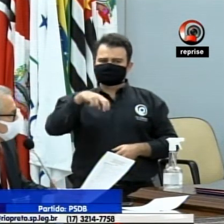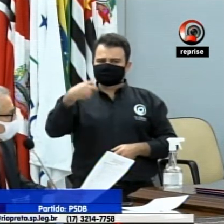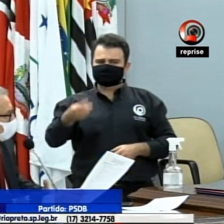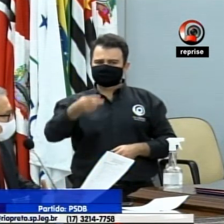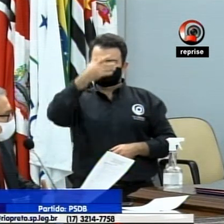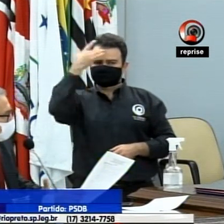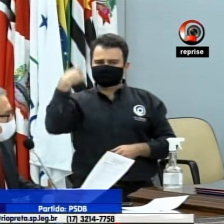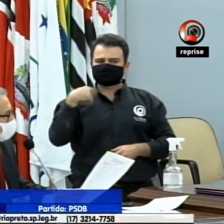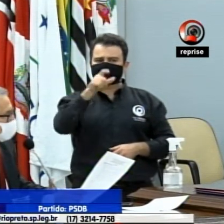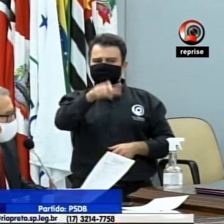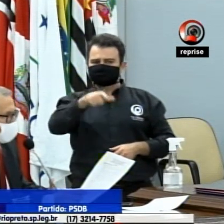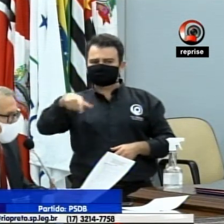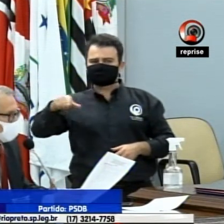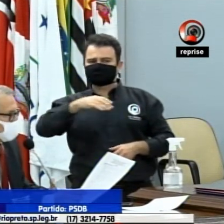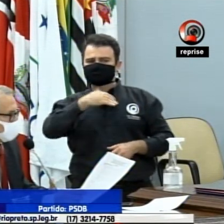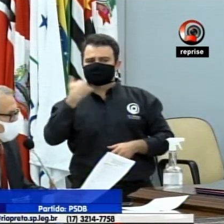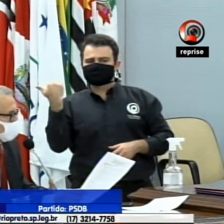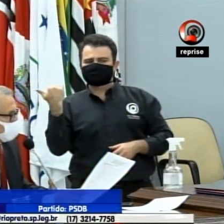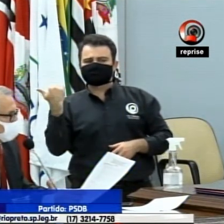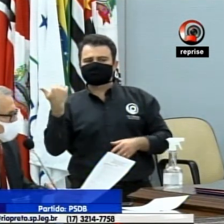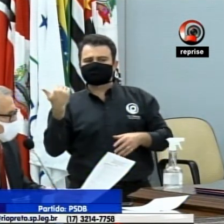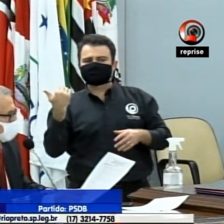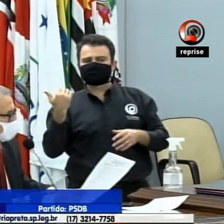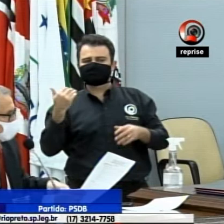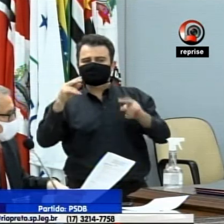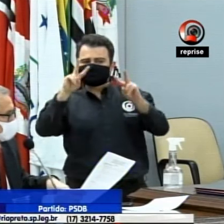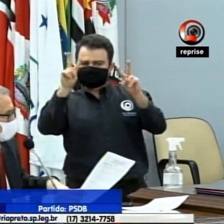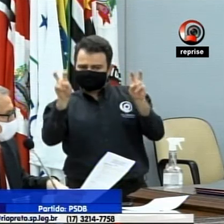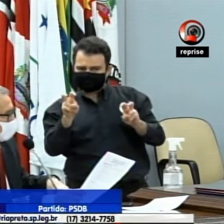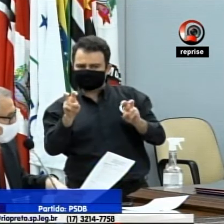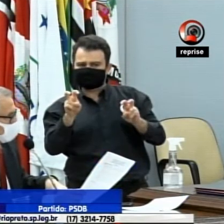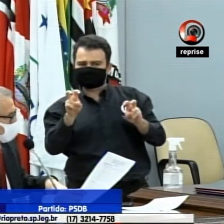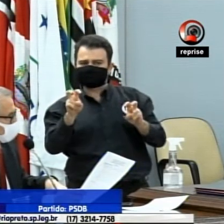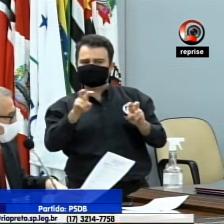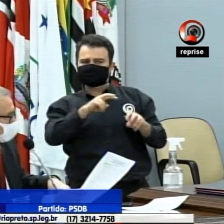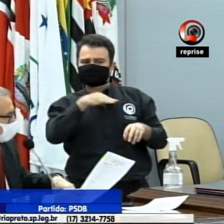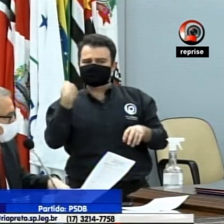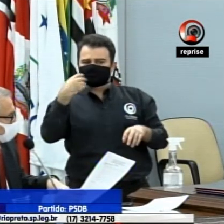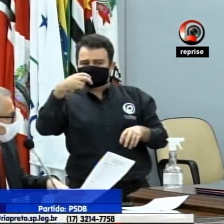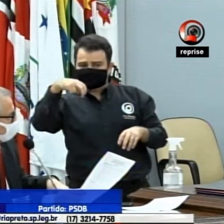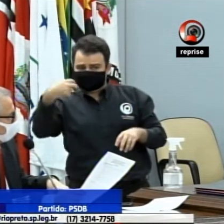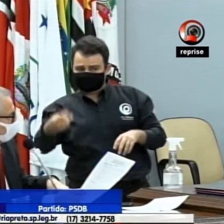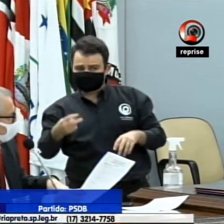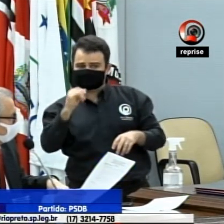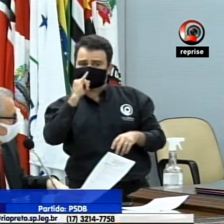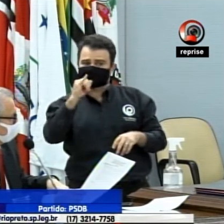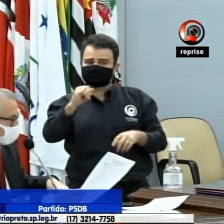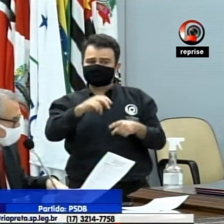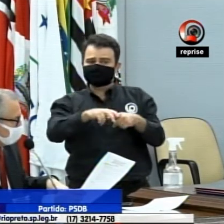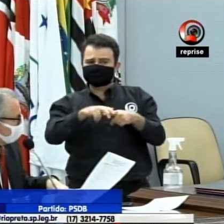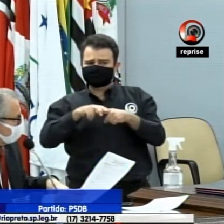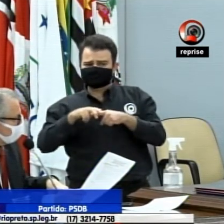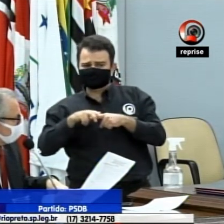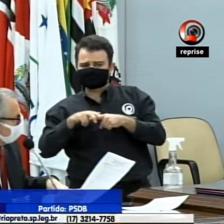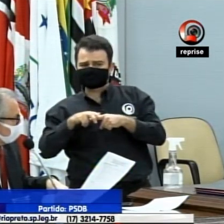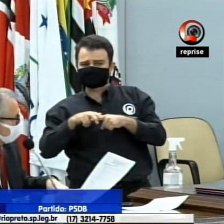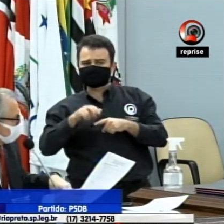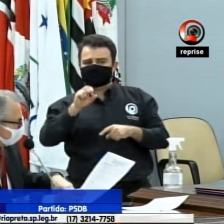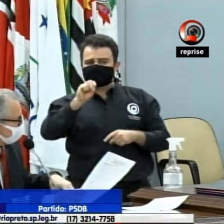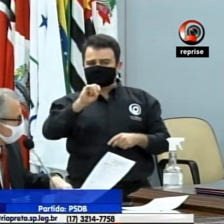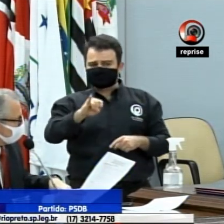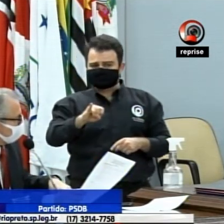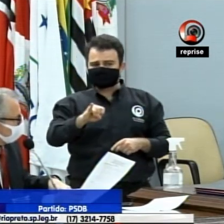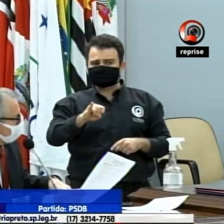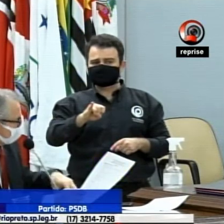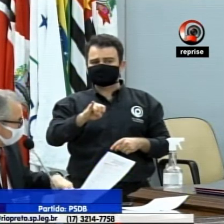Outra coisa, a questão da morte. Então, a senhora garante que com esse percentual menor não haverá nenhuma morte? Se